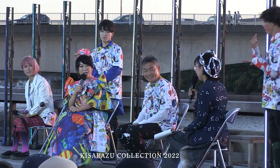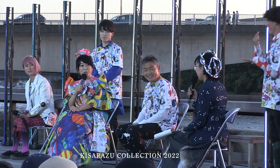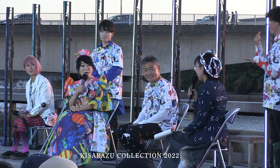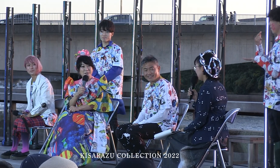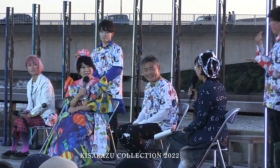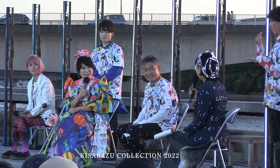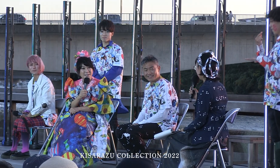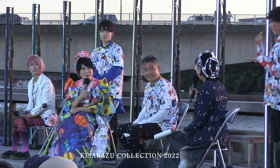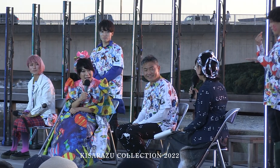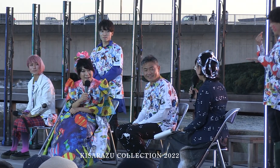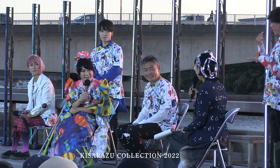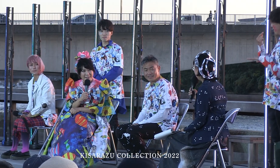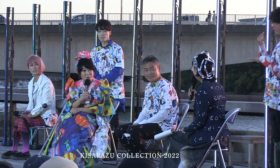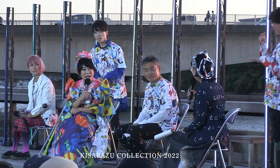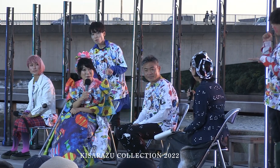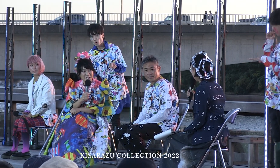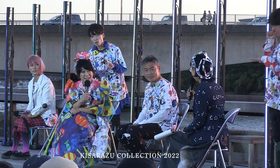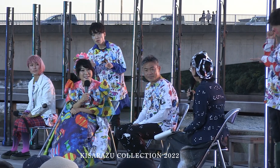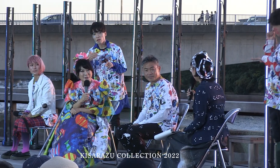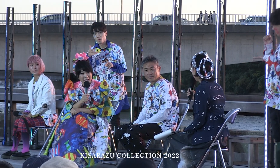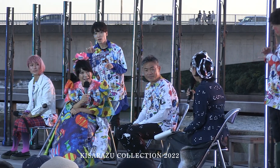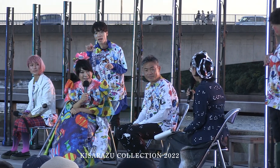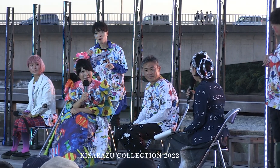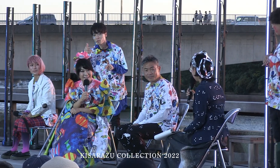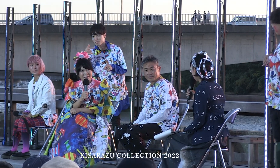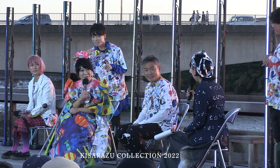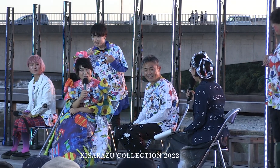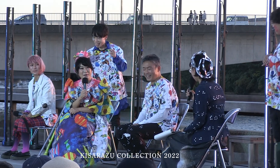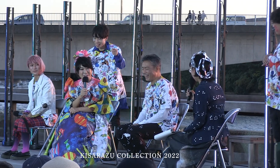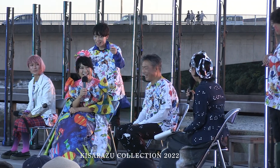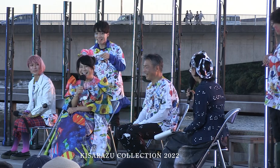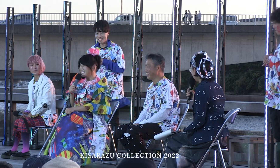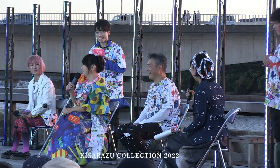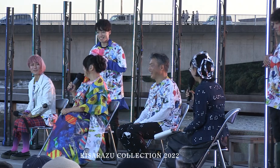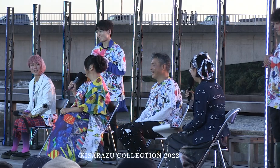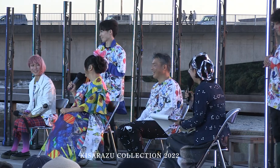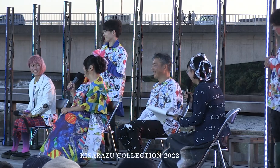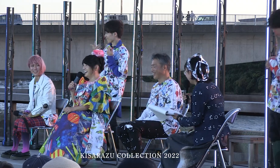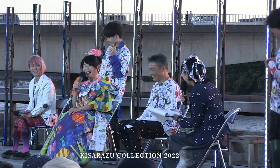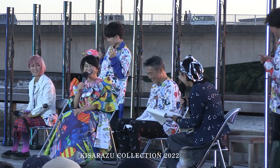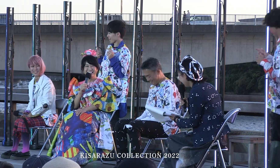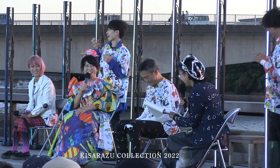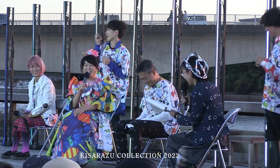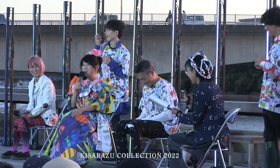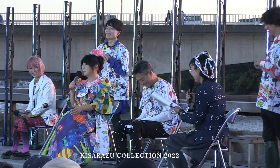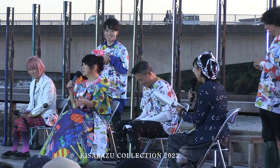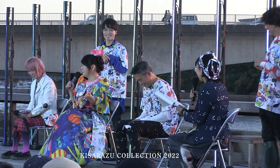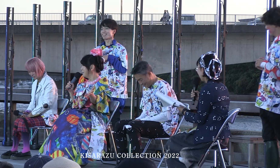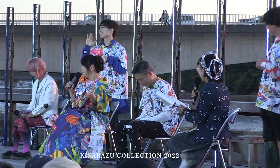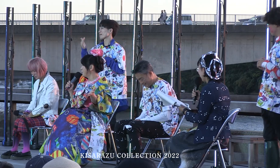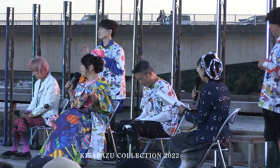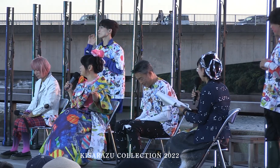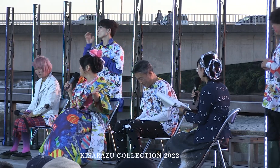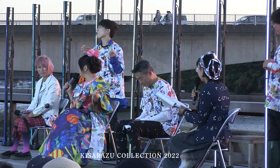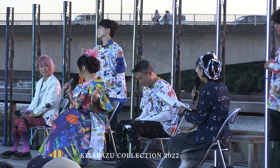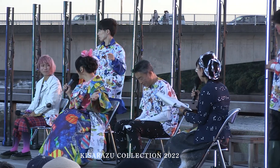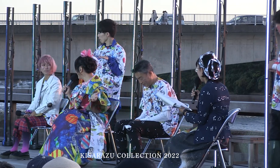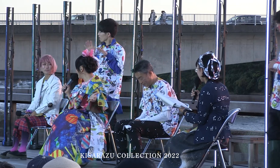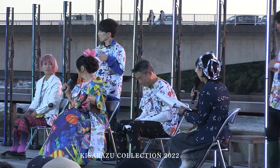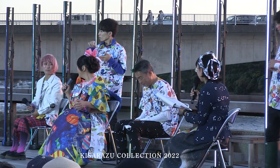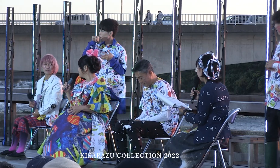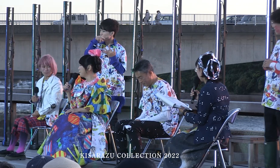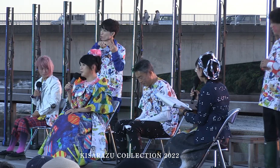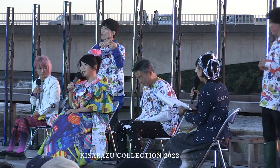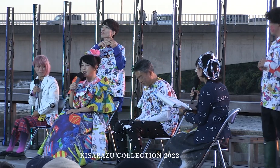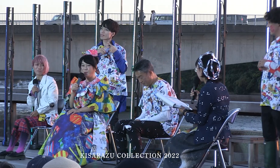ね、 クレームじゃないですよね、 はい、 クレームじゃないですよね、クレームじゃない、そう。でもすごい、今日届いて